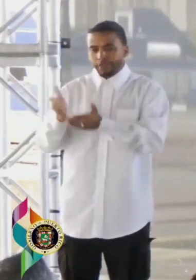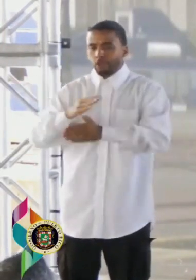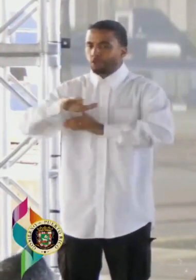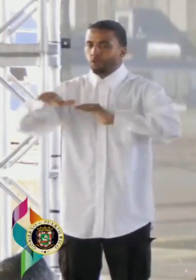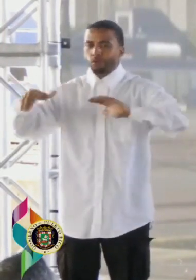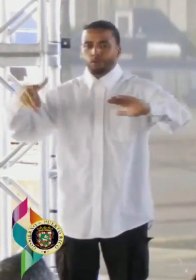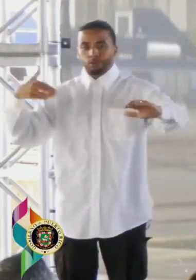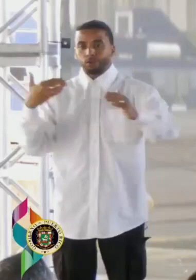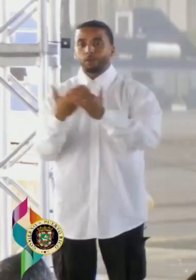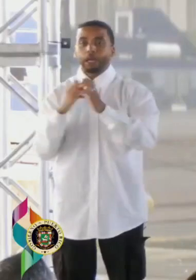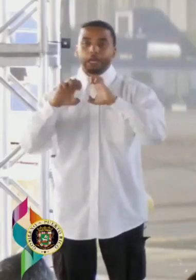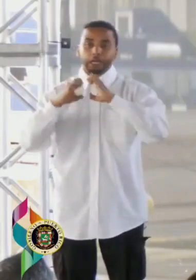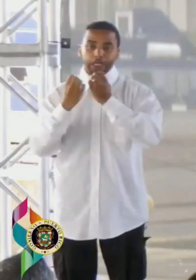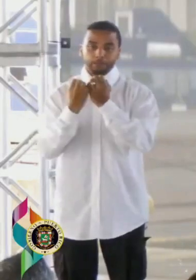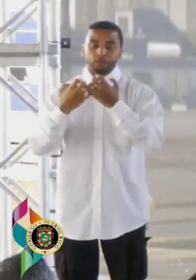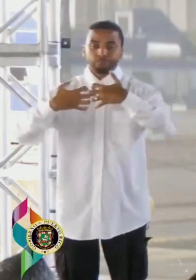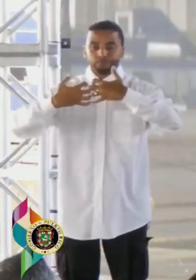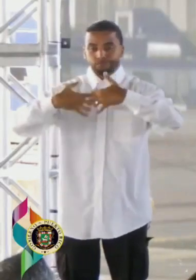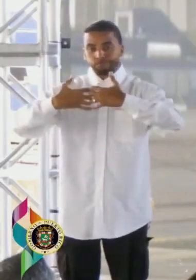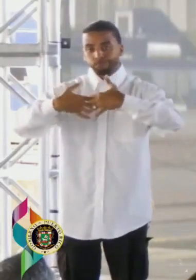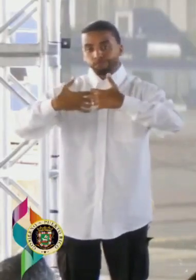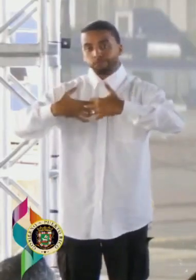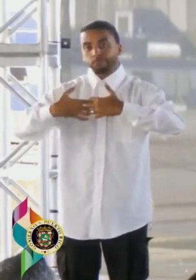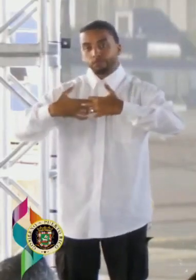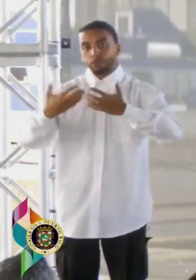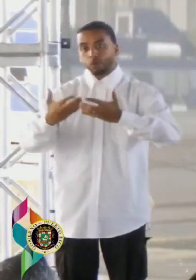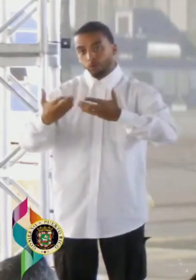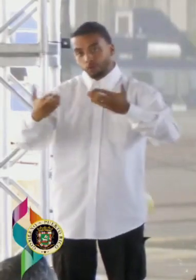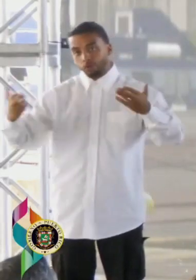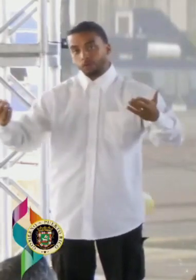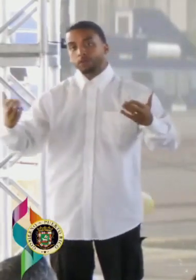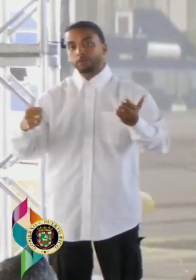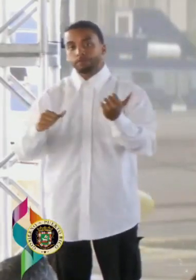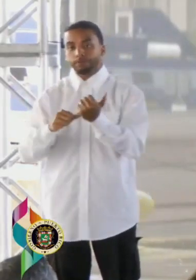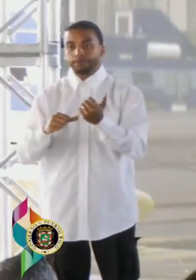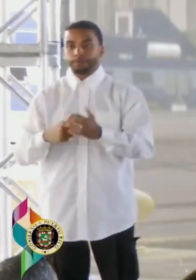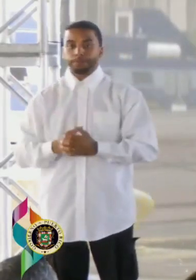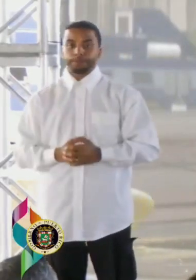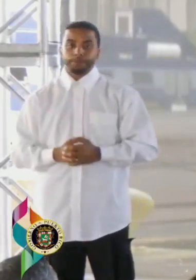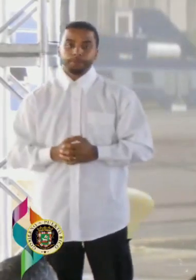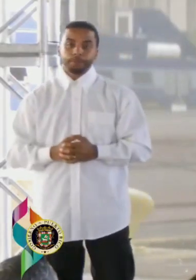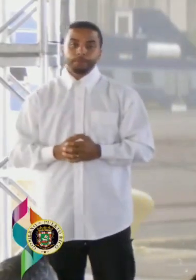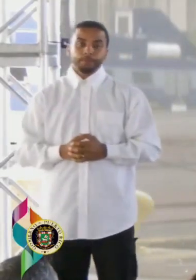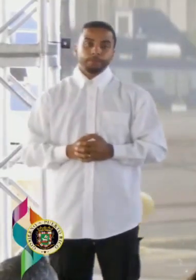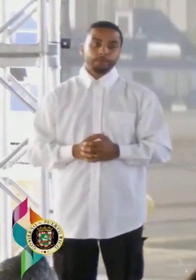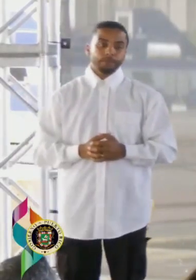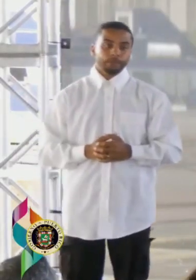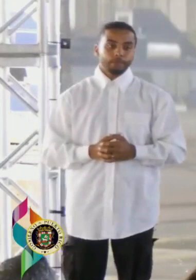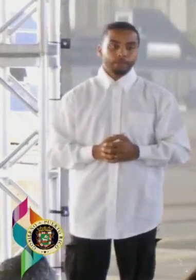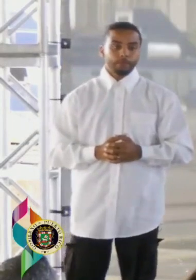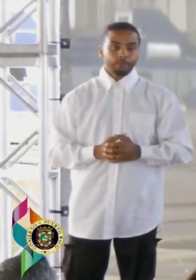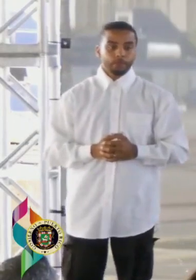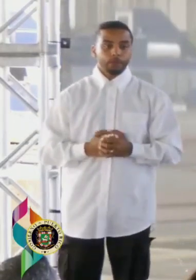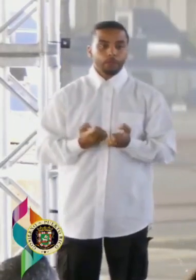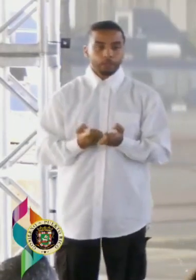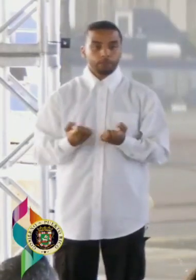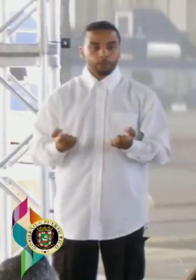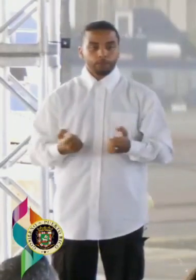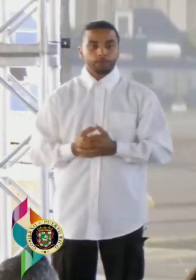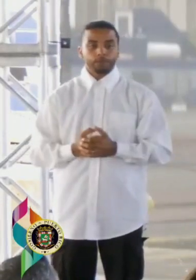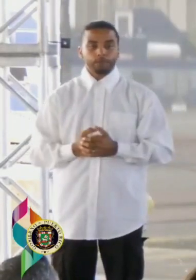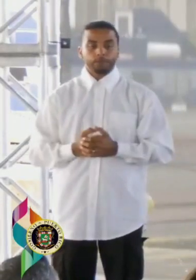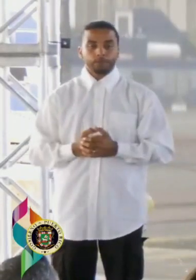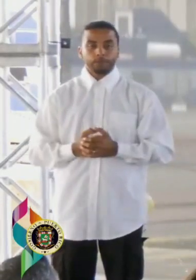de equipo y materiales foro noticioso sí eh dándole